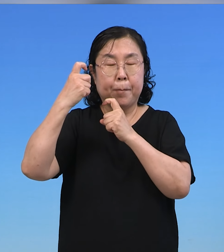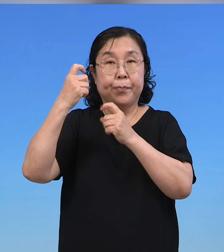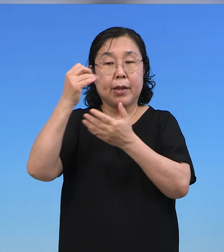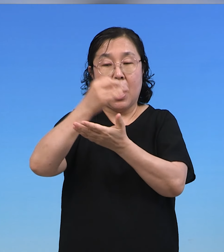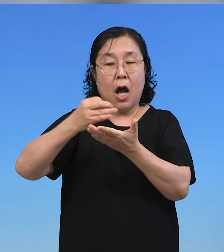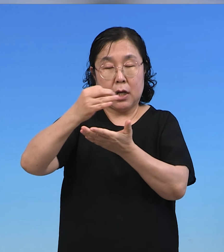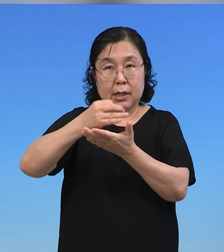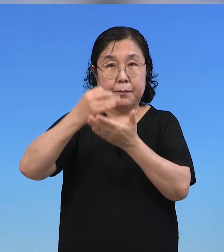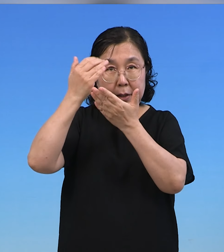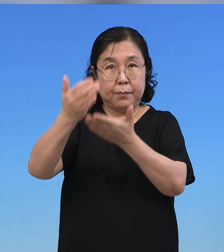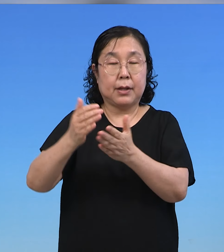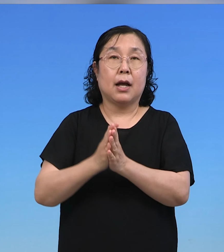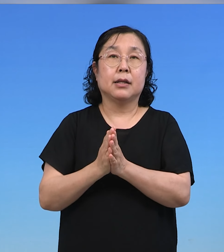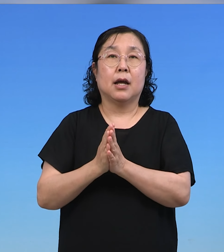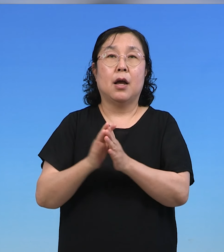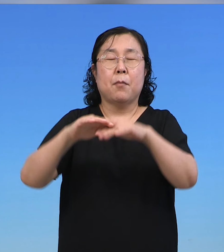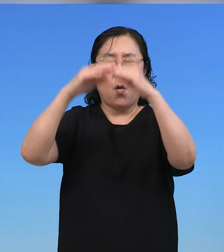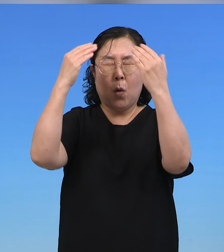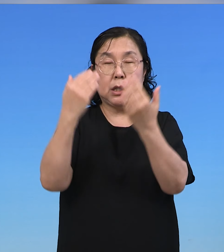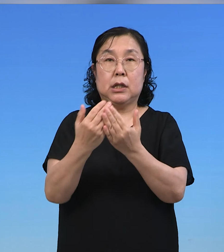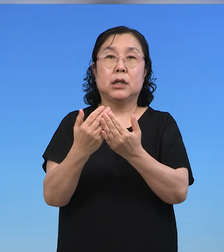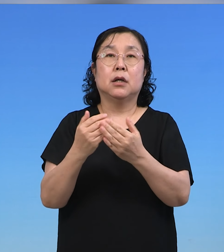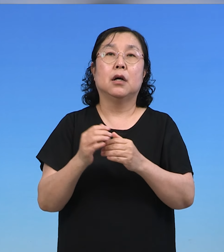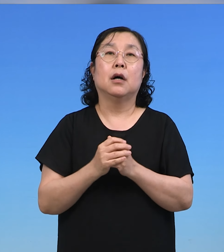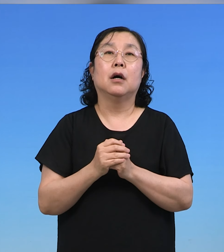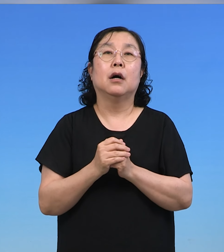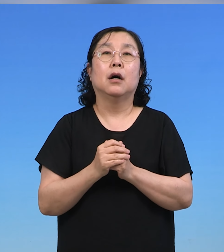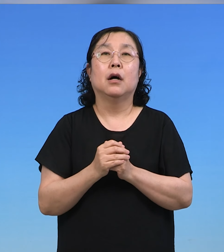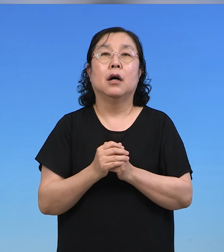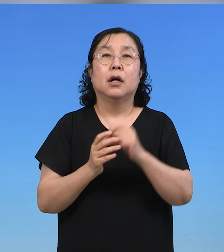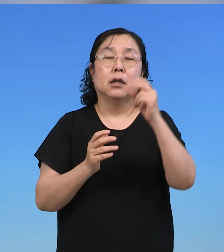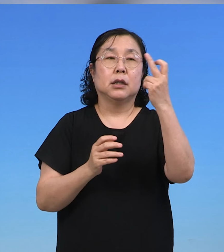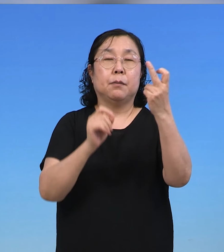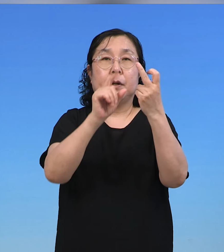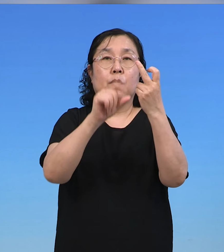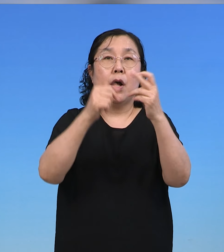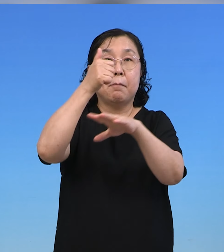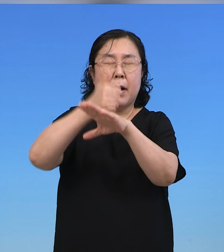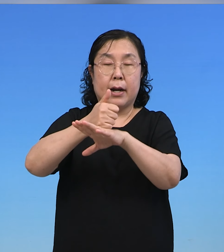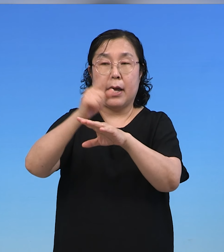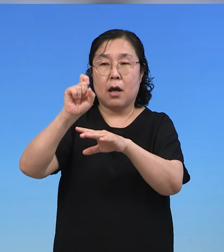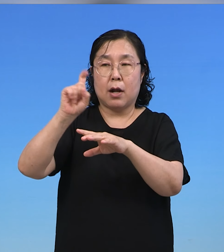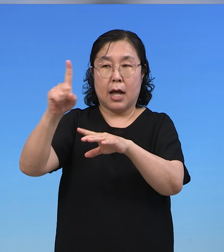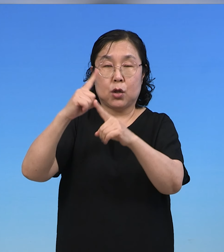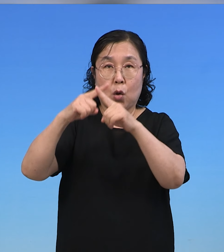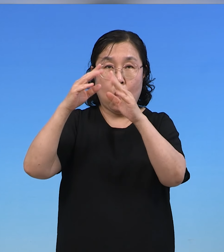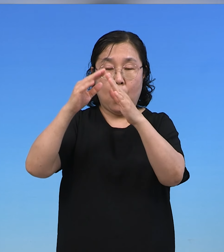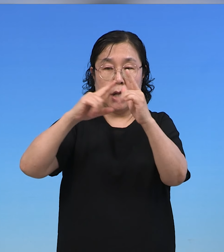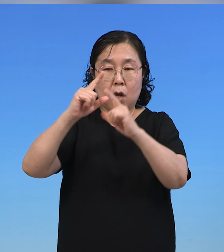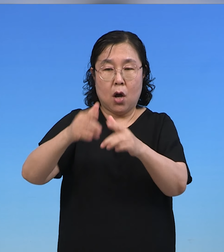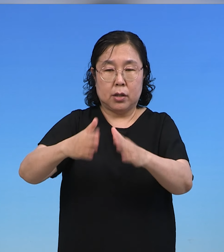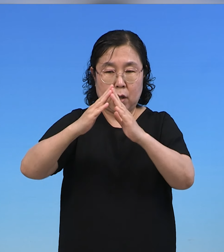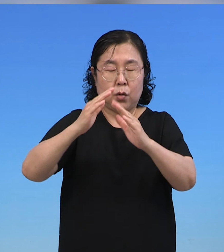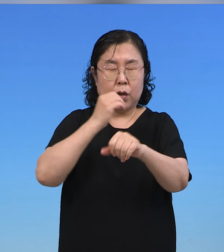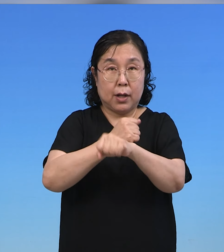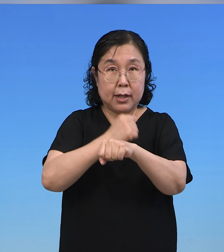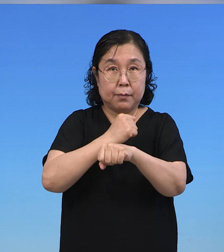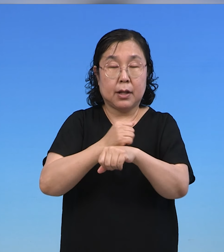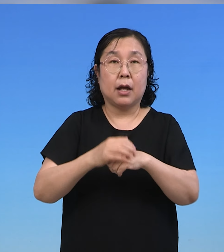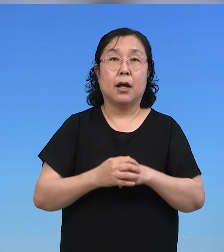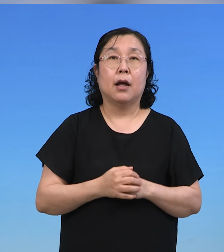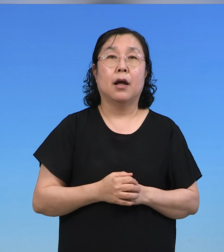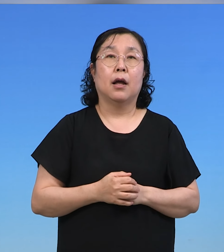헌금은 어디다 쓰는 거냐? 전액을요, 이제 여러분 우리 12월 말에 11교회를 더 세우기로 했잖아요.